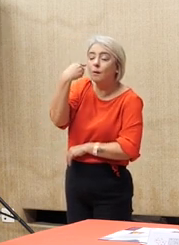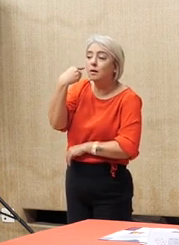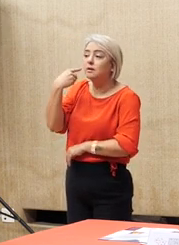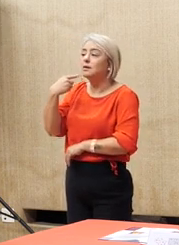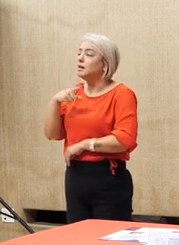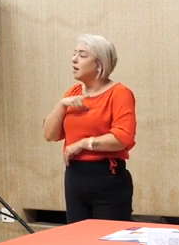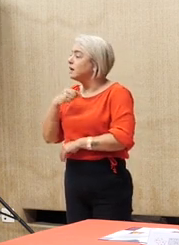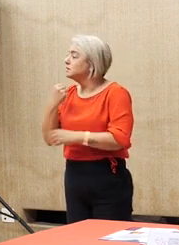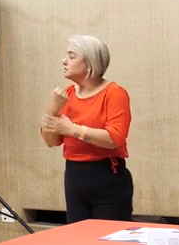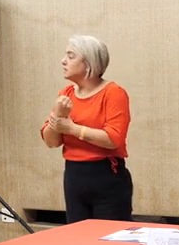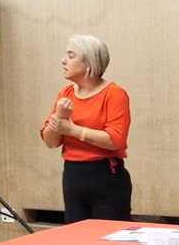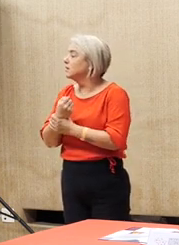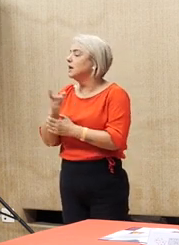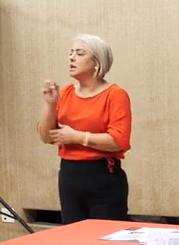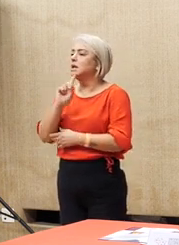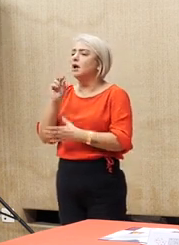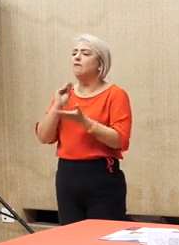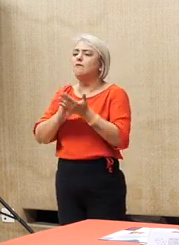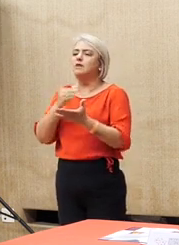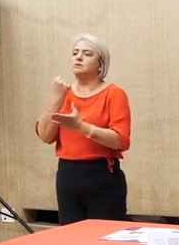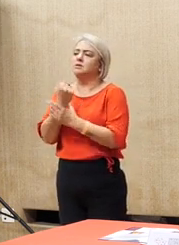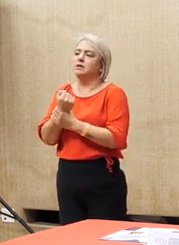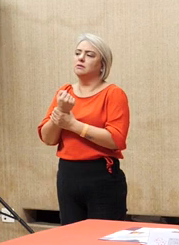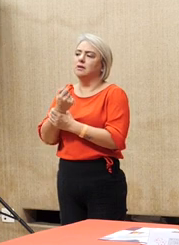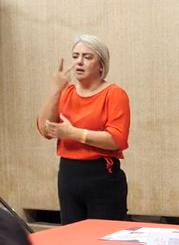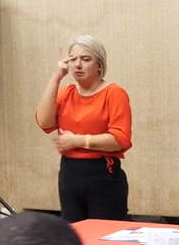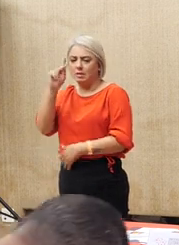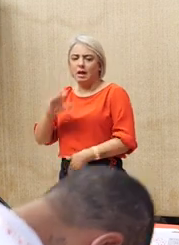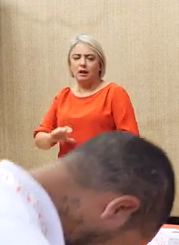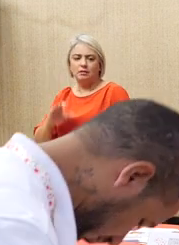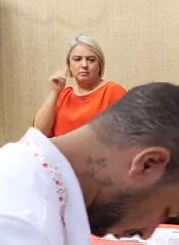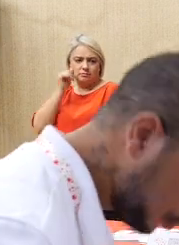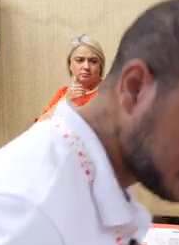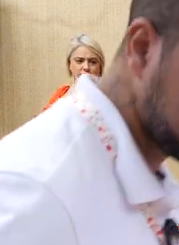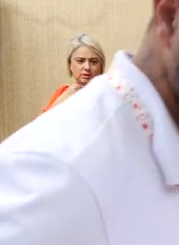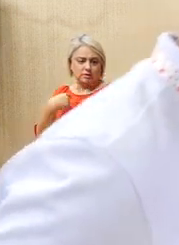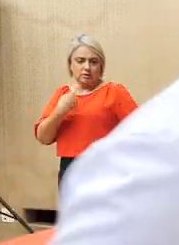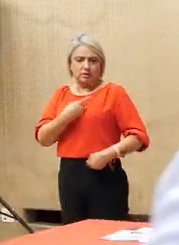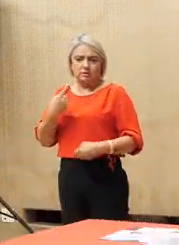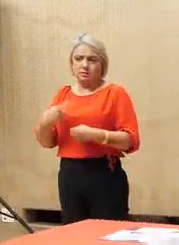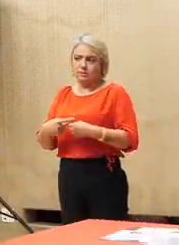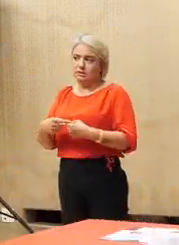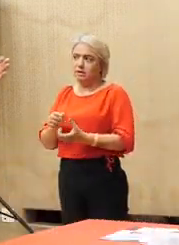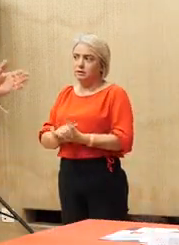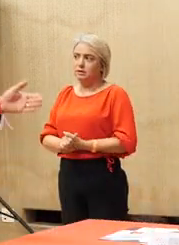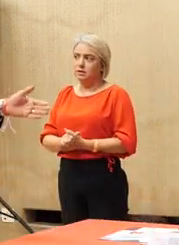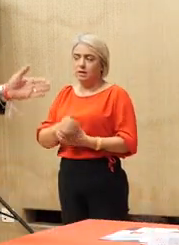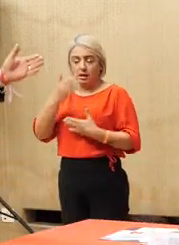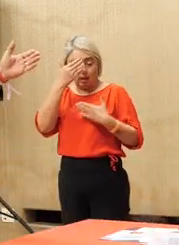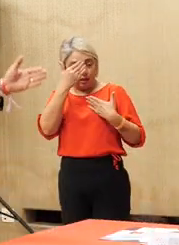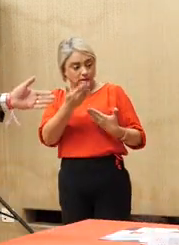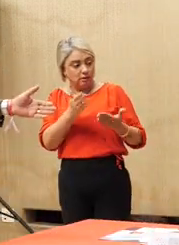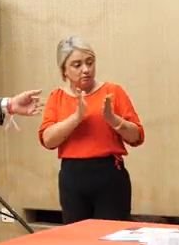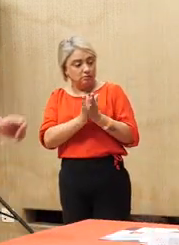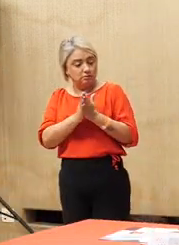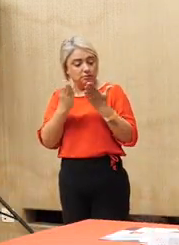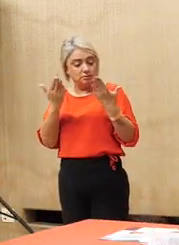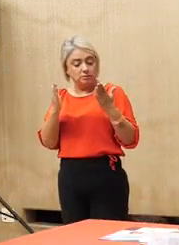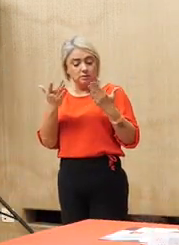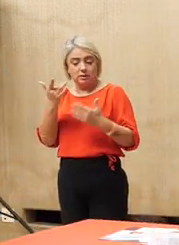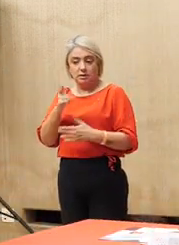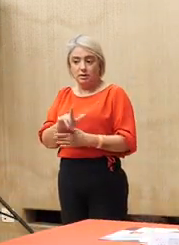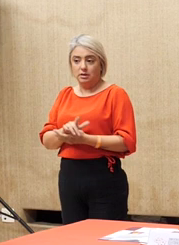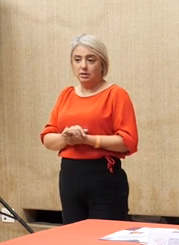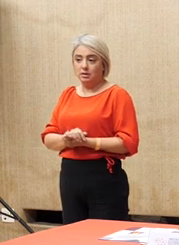a segurança e não insegurança aos cidadãos e às cidadãs de nossa cidade. Então, eu quero agradecer e parabenizar mais uma vez.